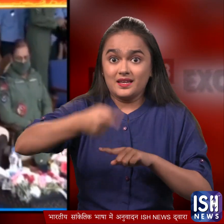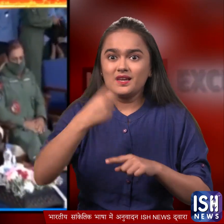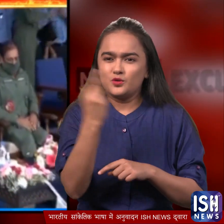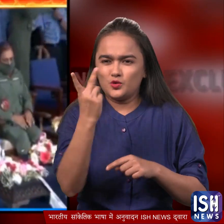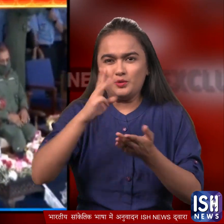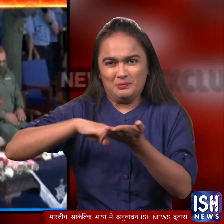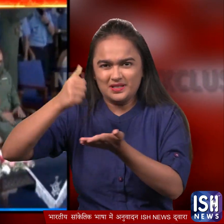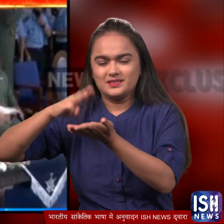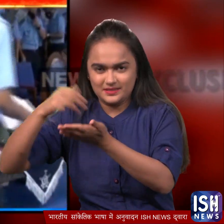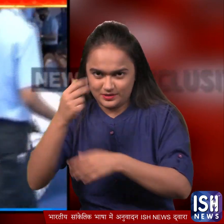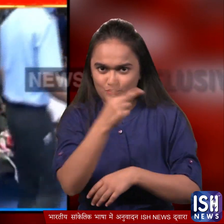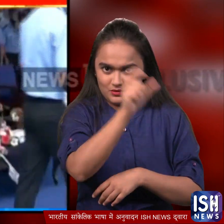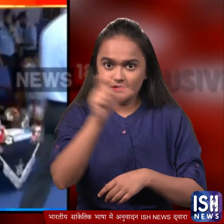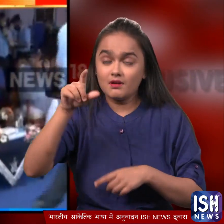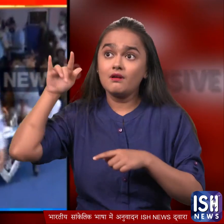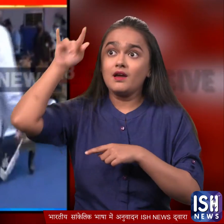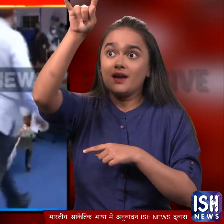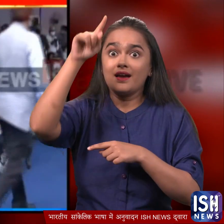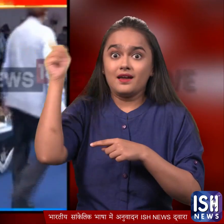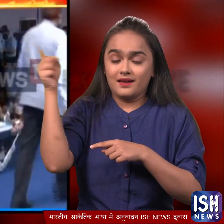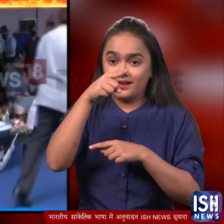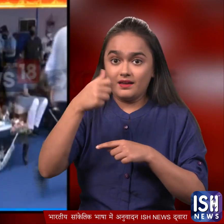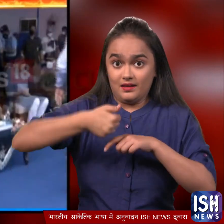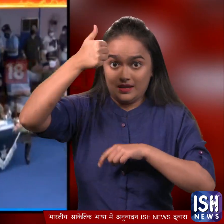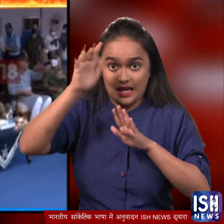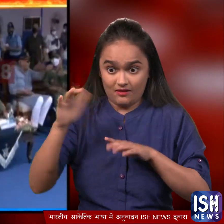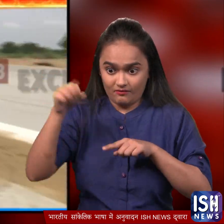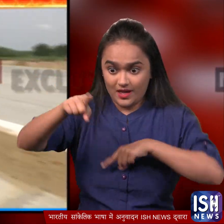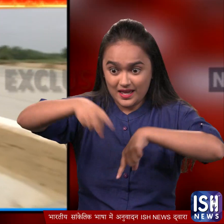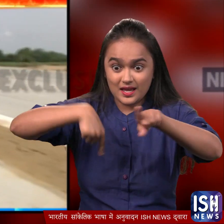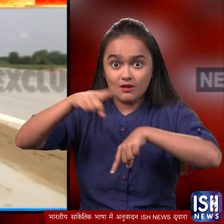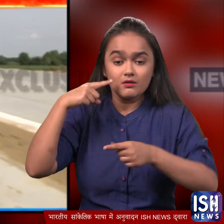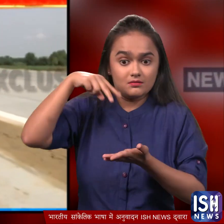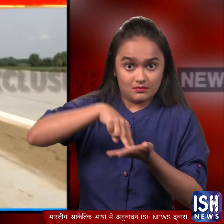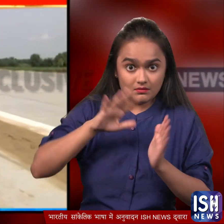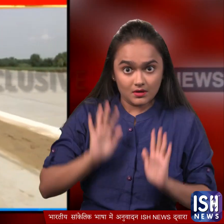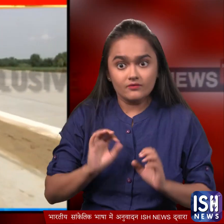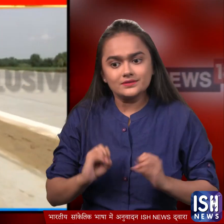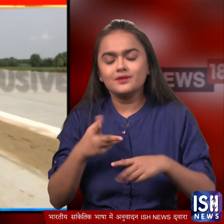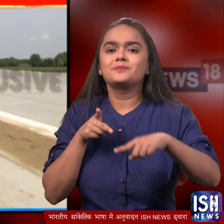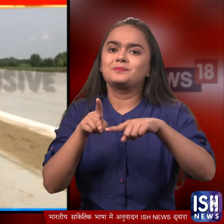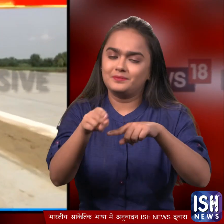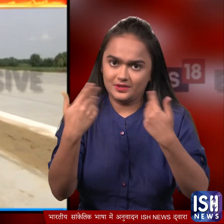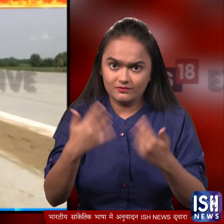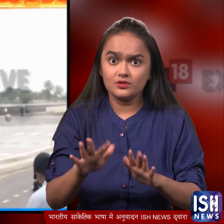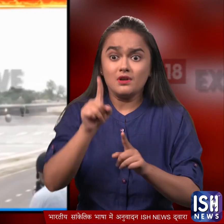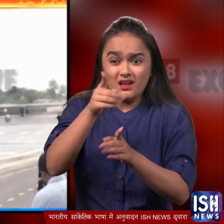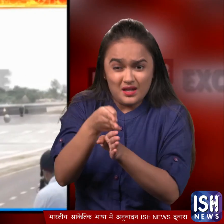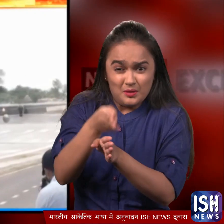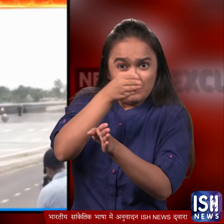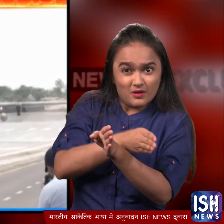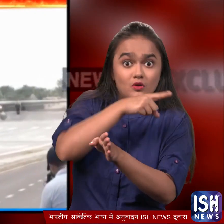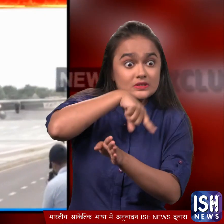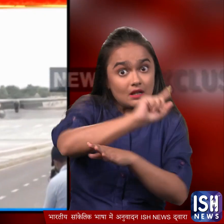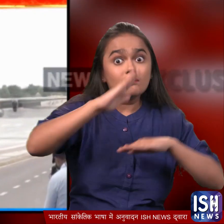दोनों मंत्रियों सीडीएस बिपिन रावत और एयर चीफ आरकेएस भदौरिया की मौजूदगी में हाईवे पर बनी इस हवाई पट्टी का उद्घाटन किया गया। इससे